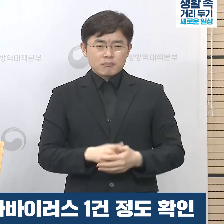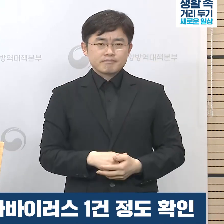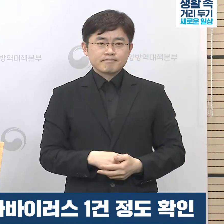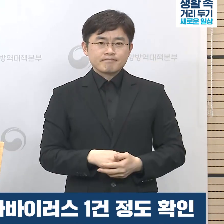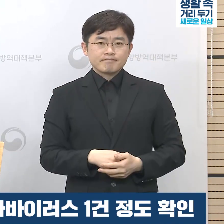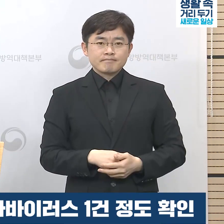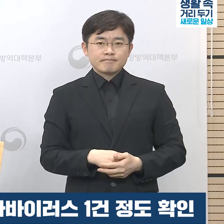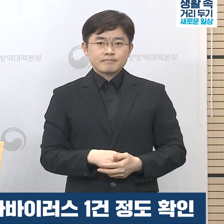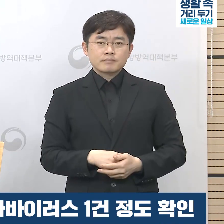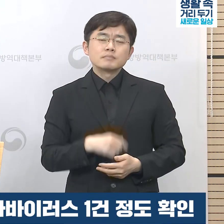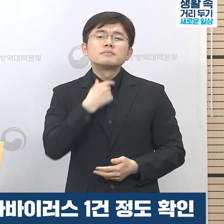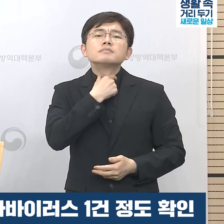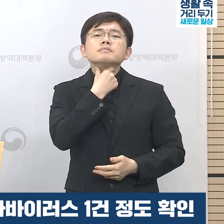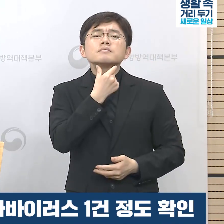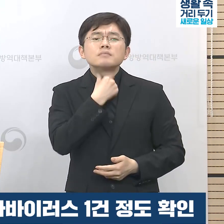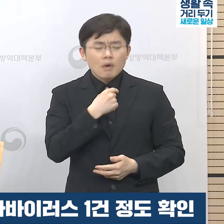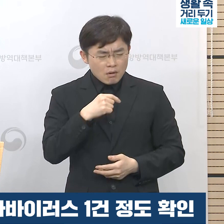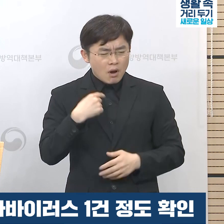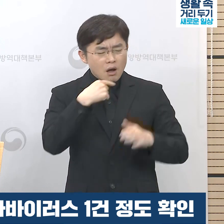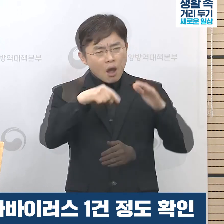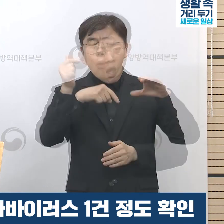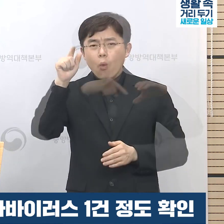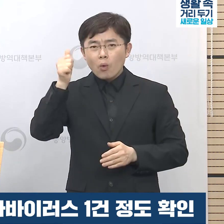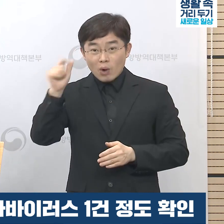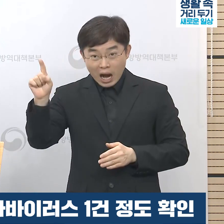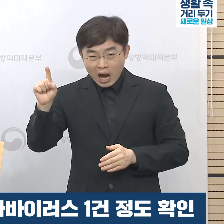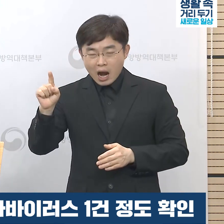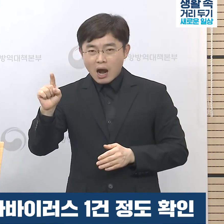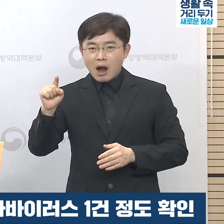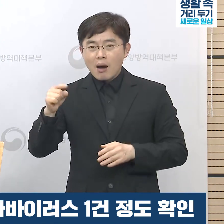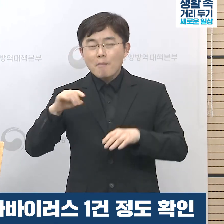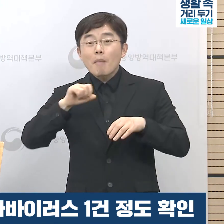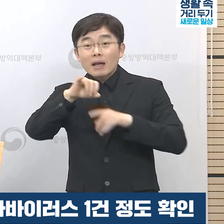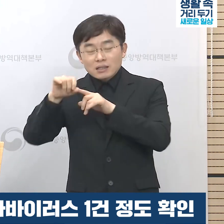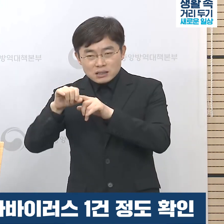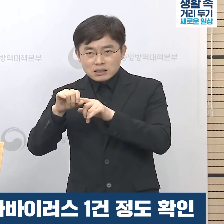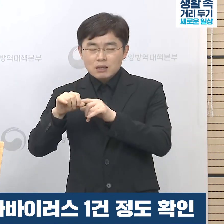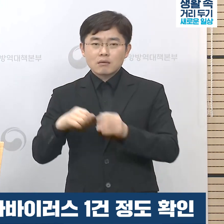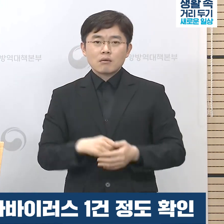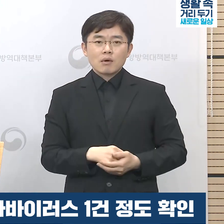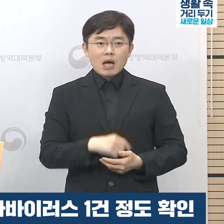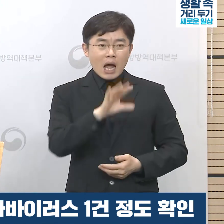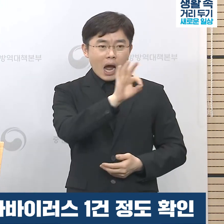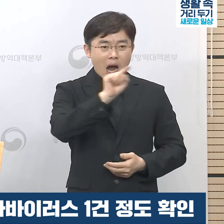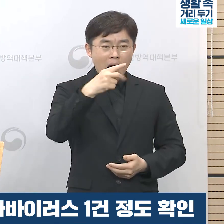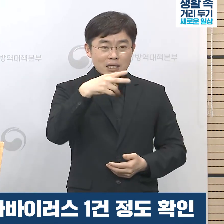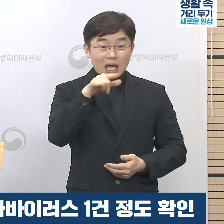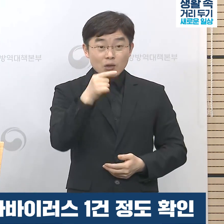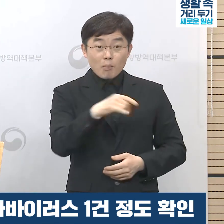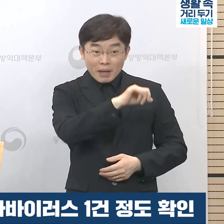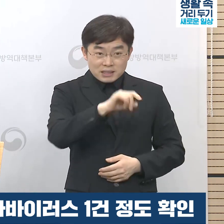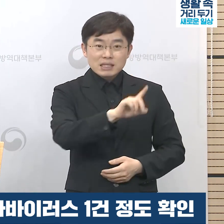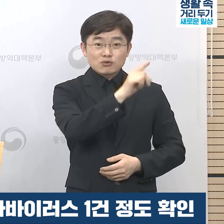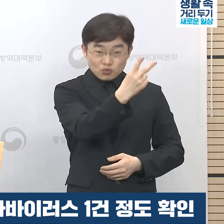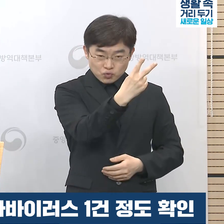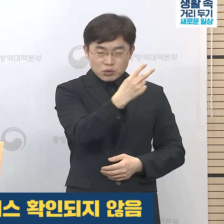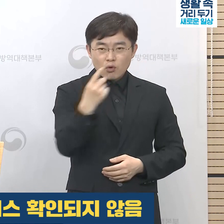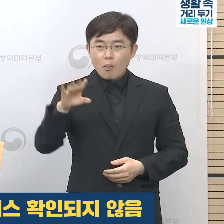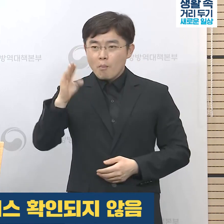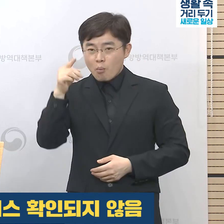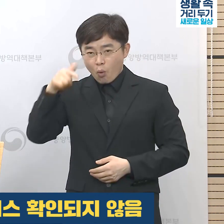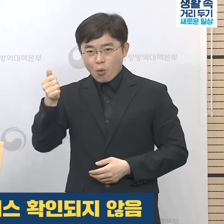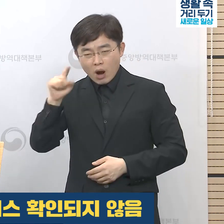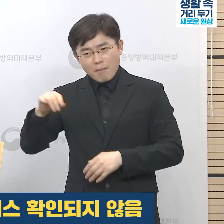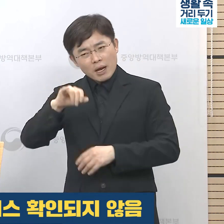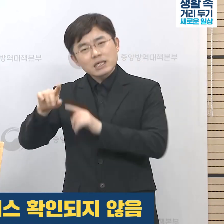많은 바이러스, 호흡기 바이러스가 확인되진 않았고 아데노바이러스가 2건, 보카바이러스가 1건 정도 확인이 됐고